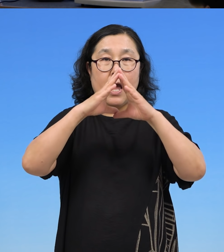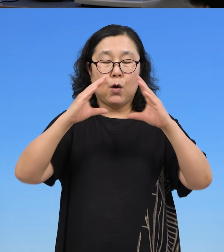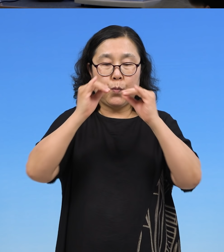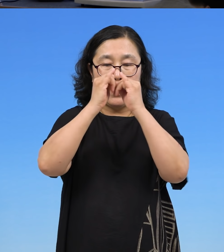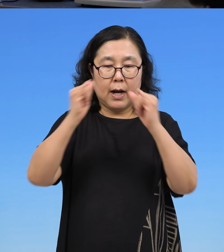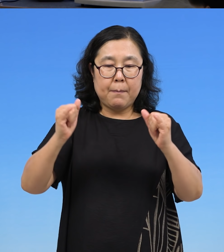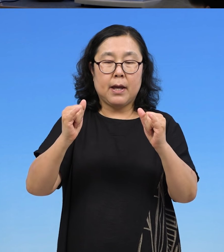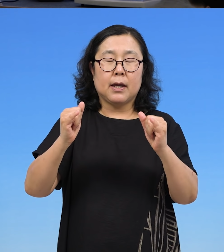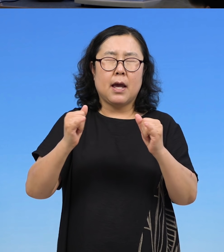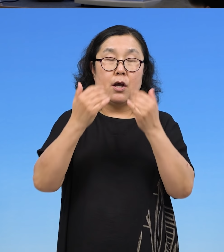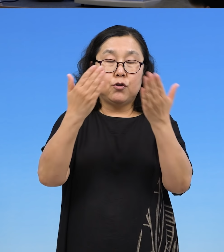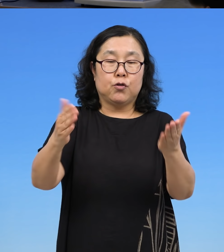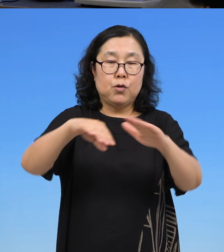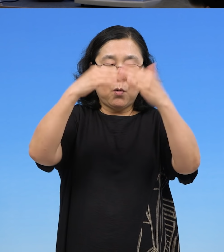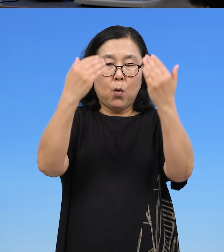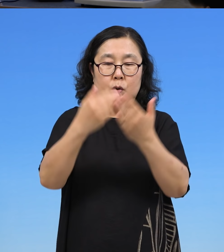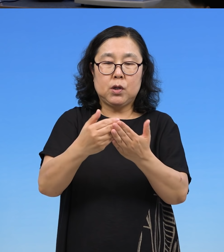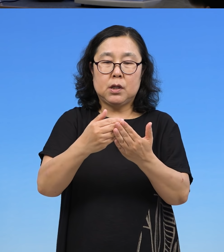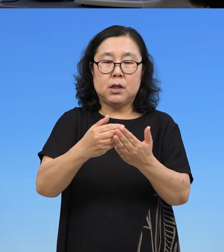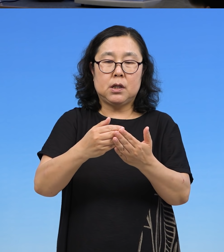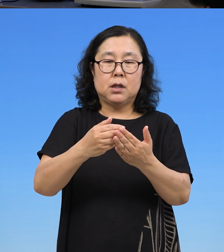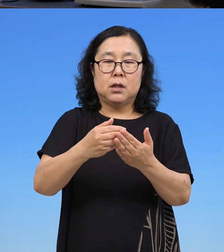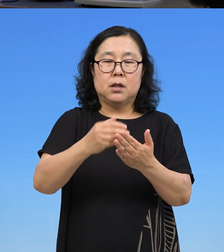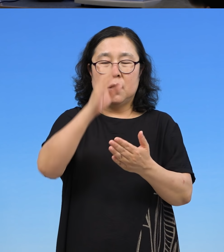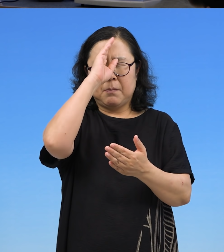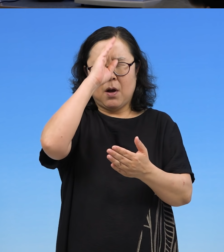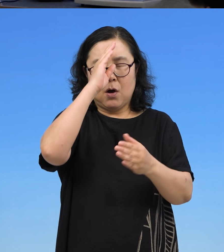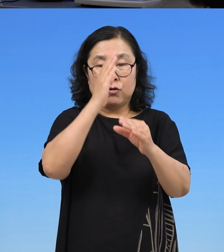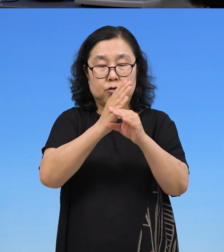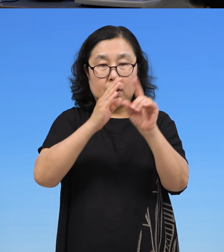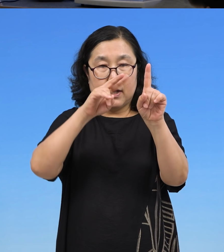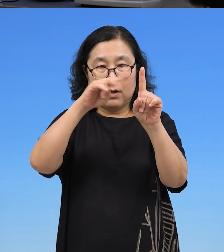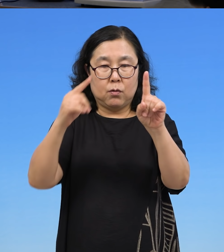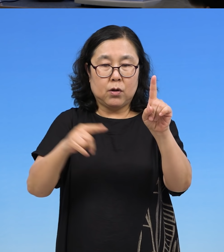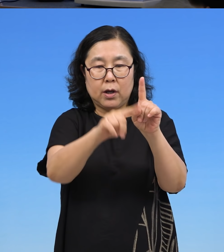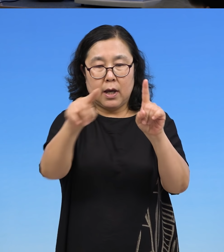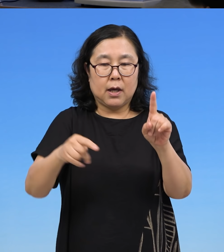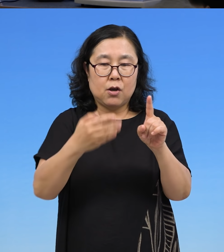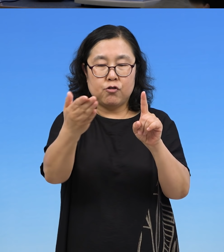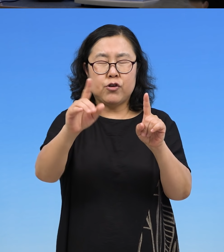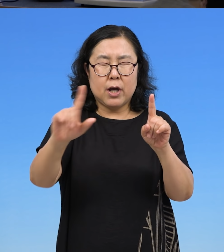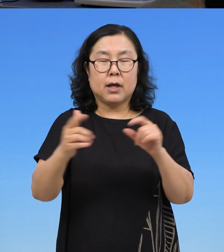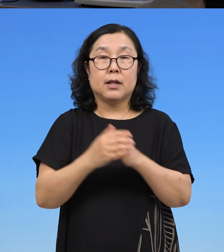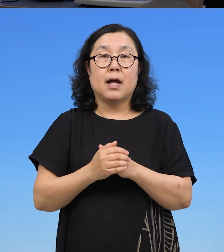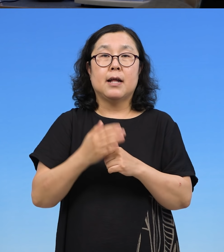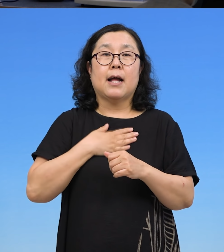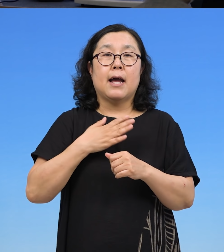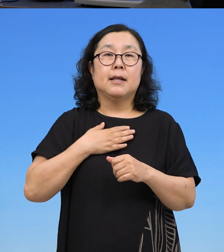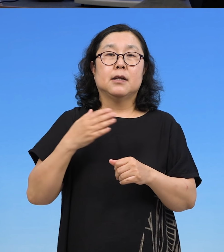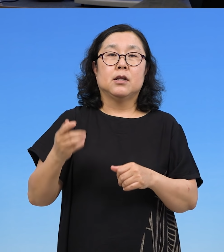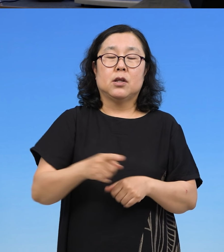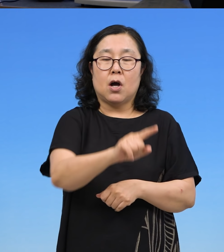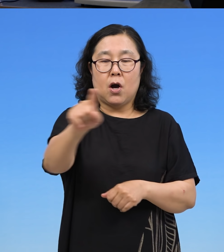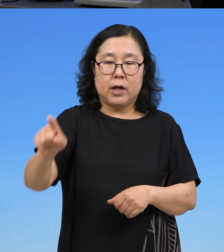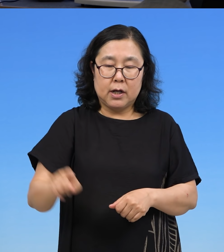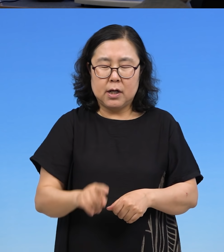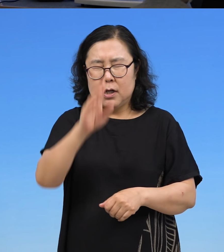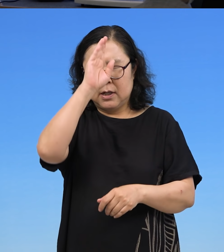내가 애국 사람에게 내린 모든 질병 중 하나도 너희에게 내리지 아니하리니 이 선포를 기억하십시오 나는